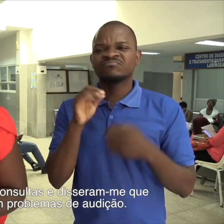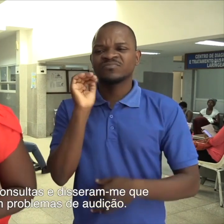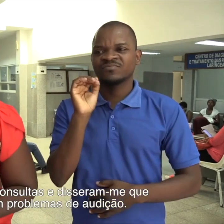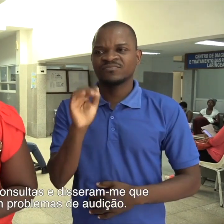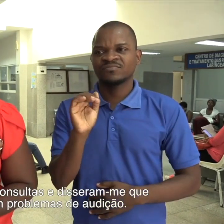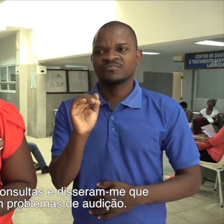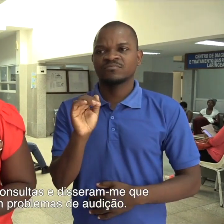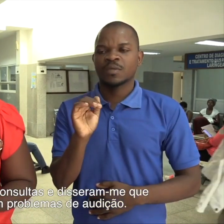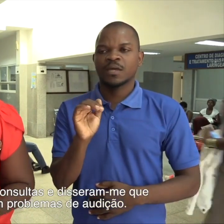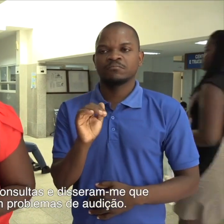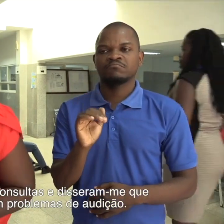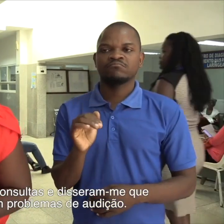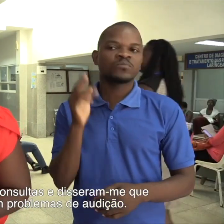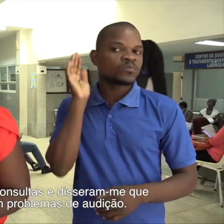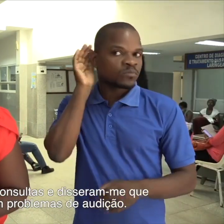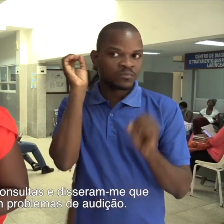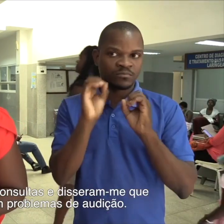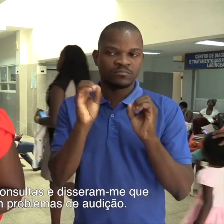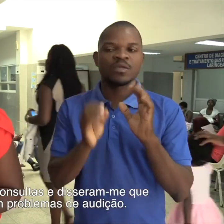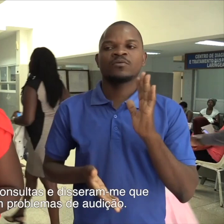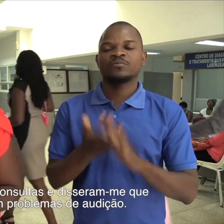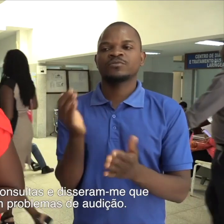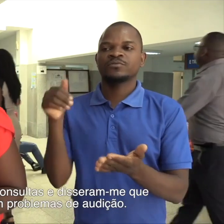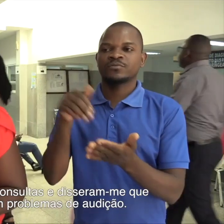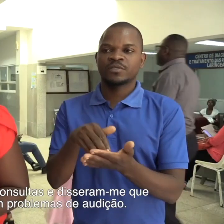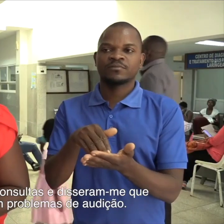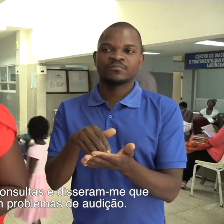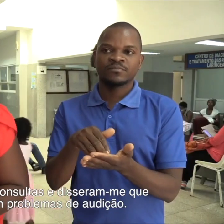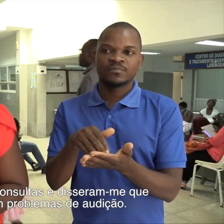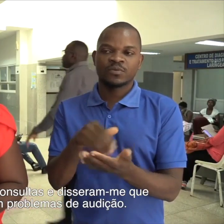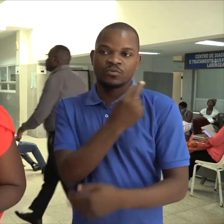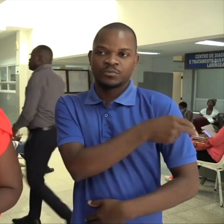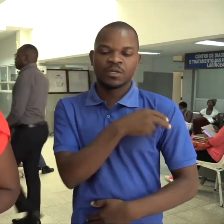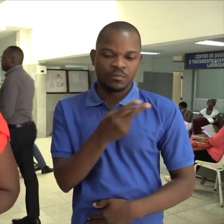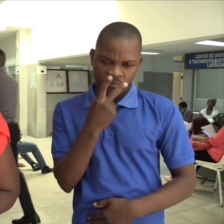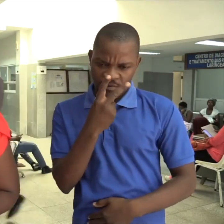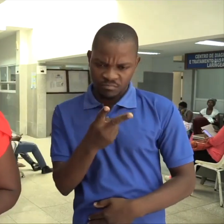Comecei a virar as consultas e acharam que ele estava com problema de audição.